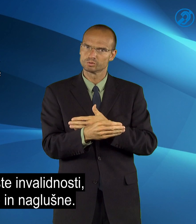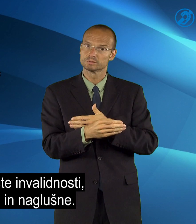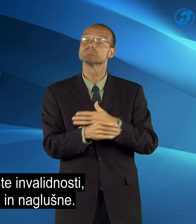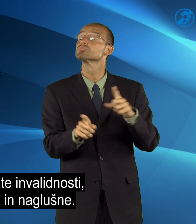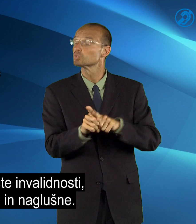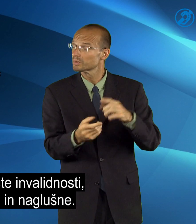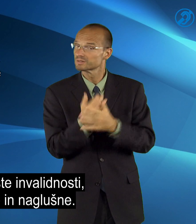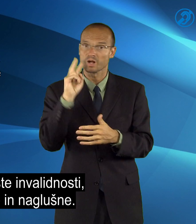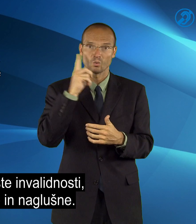naglušne.